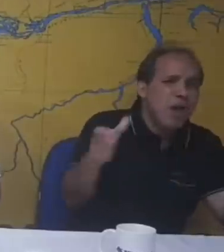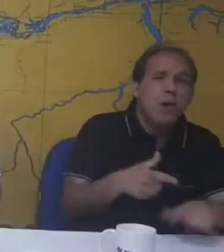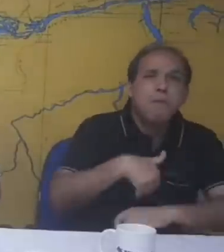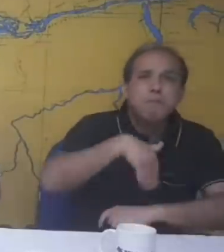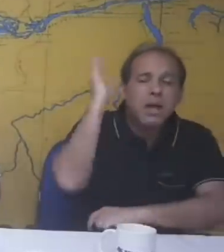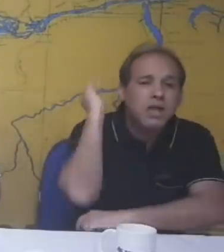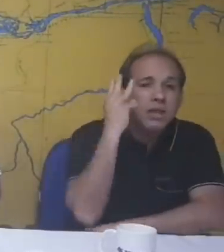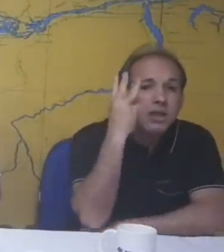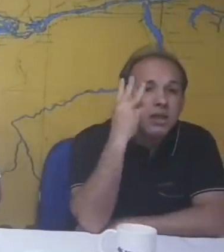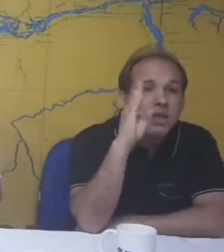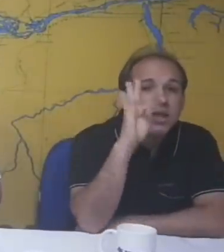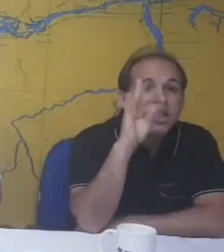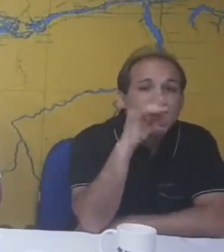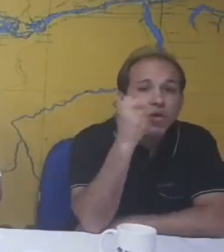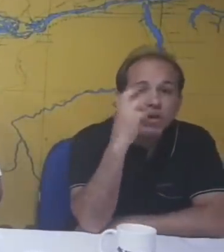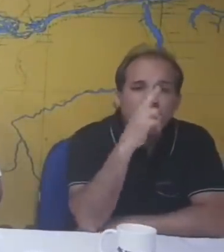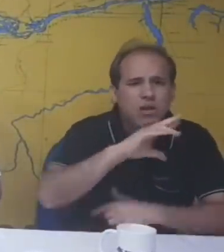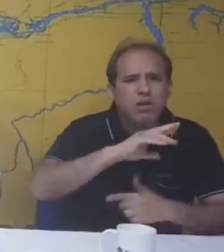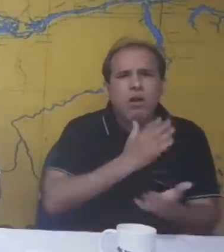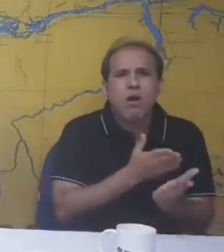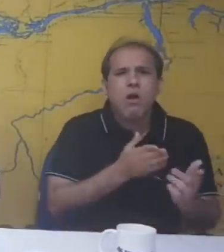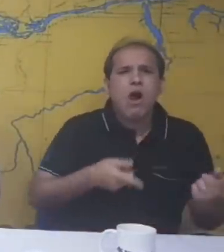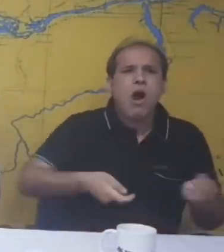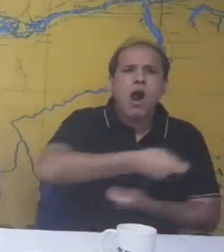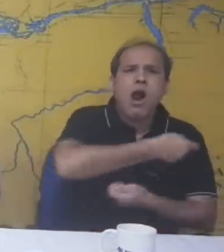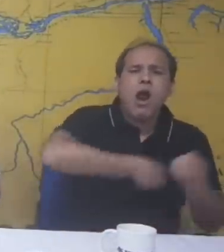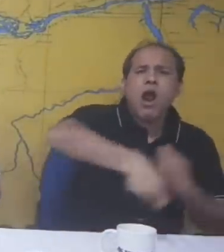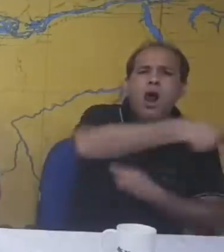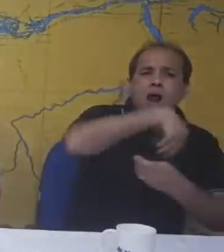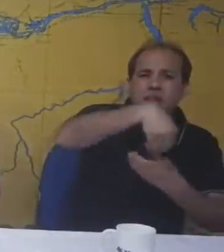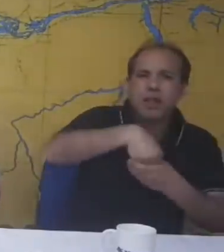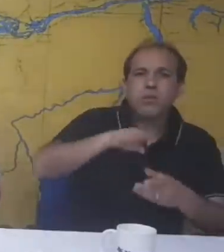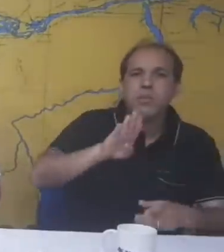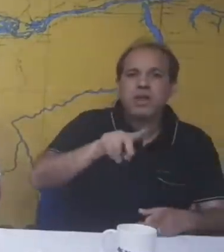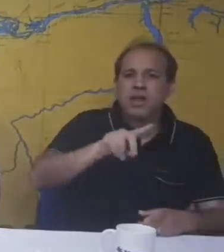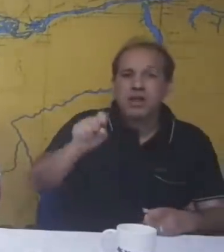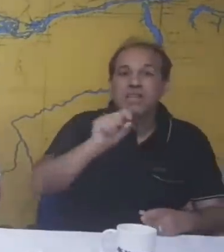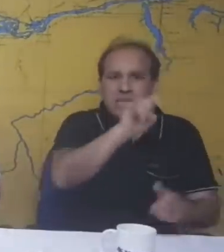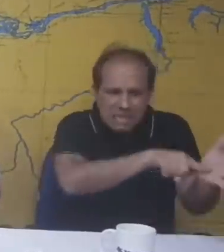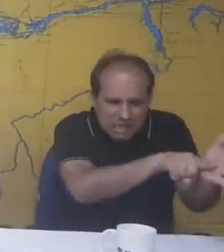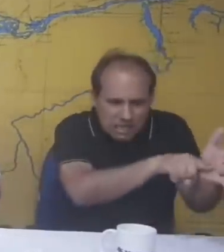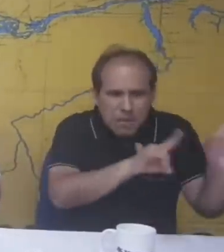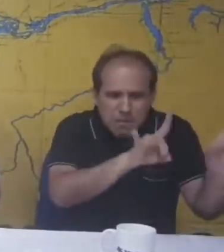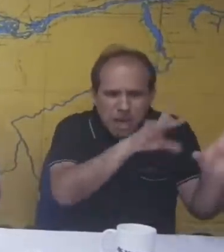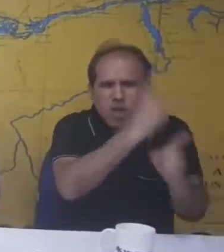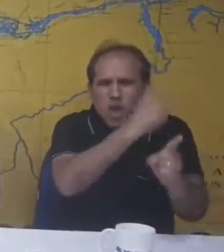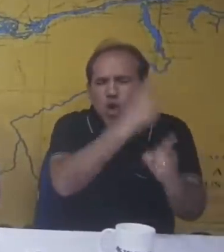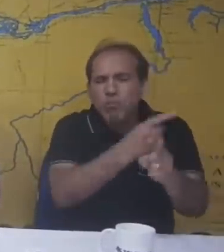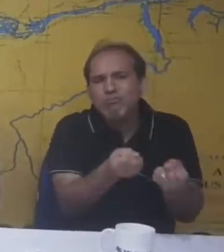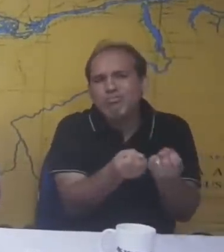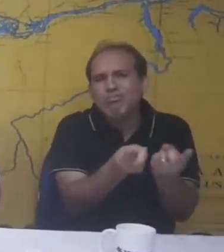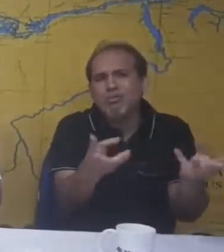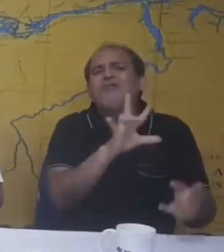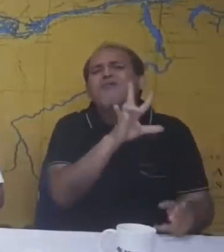R$500 bilhão o desviado do BNDES. A Caixa também tem muita coisa errada. Se der uma cutucadinha ali, vai cair muito carrapato nessa,